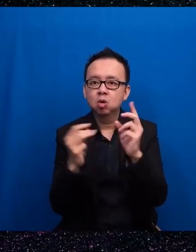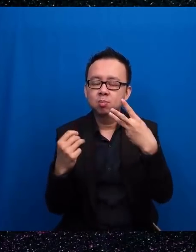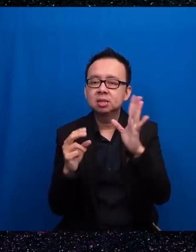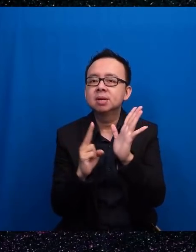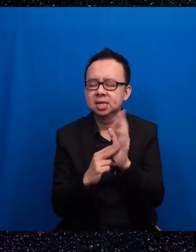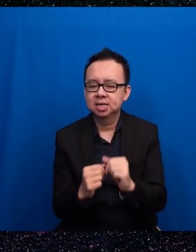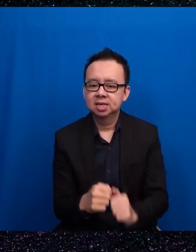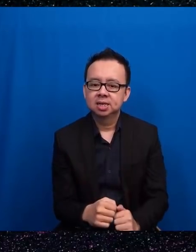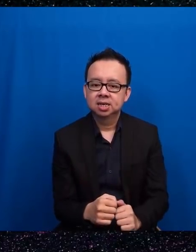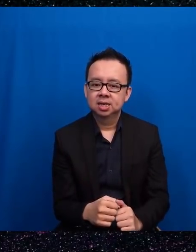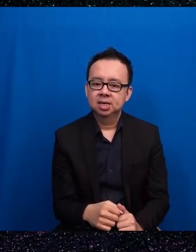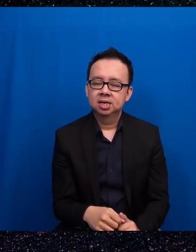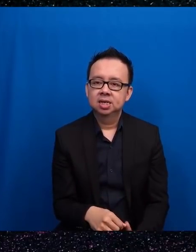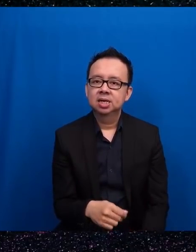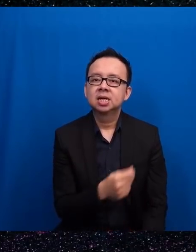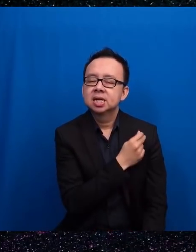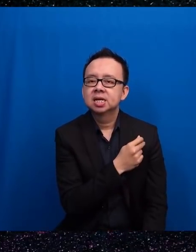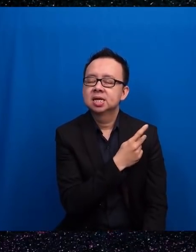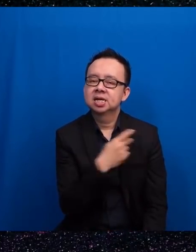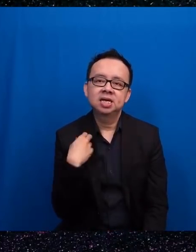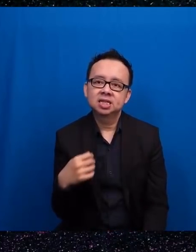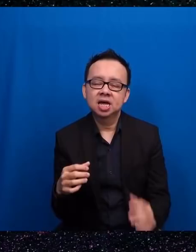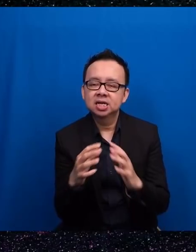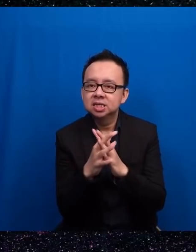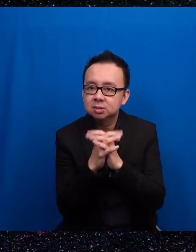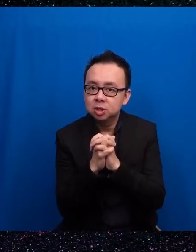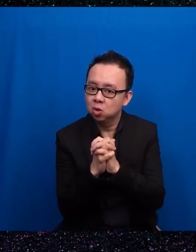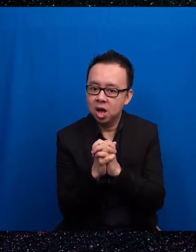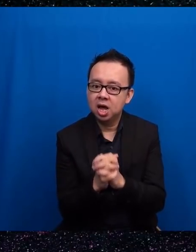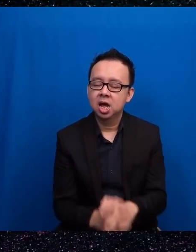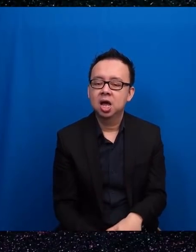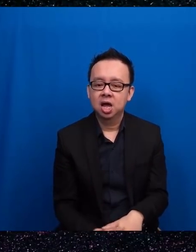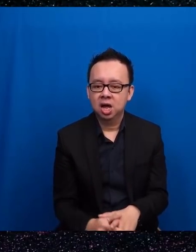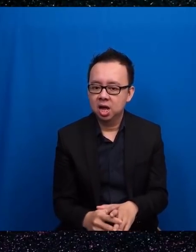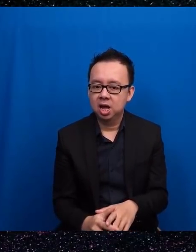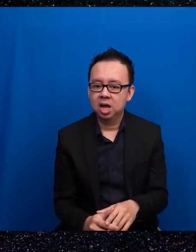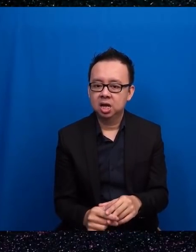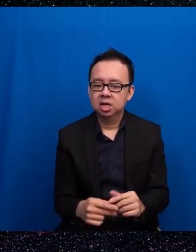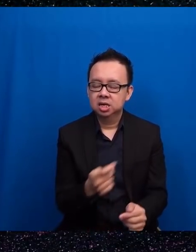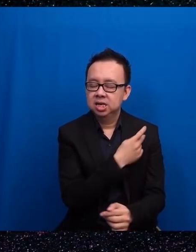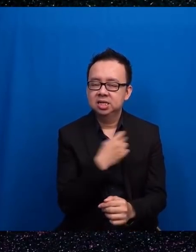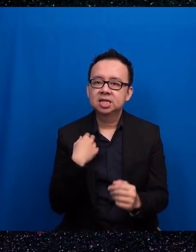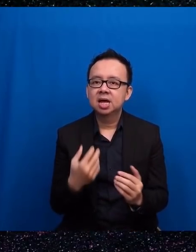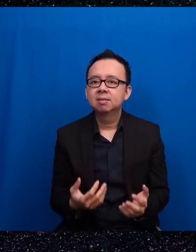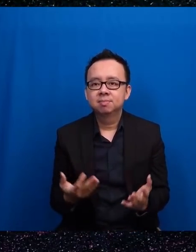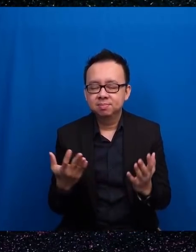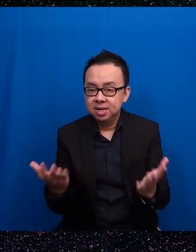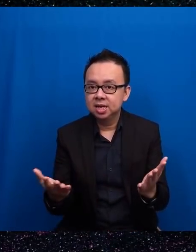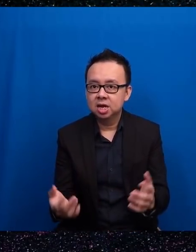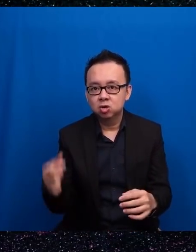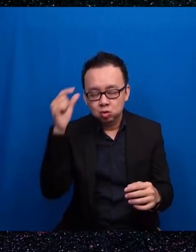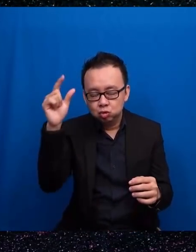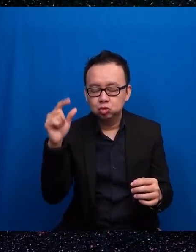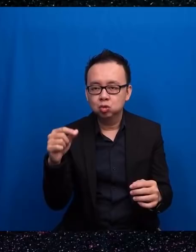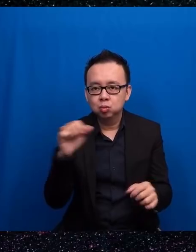jam kita saat teduh 1 jam per hari untuk kita sisihkan agar kita